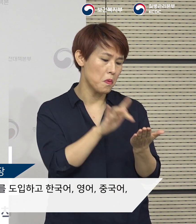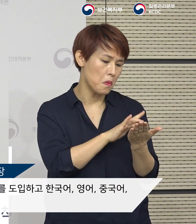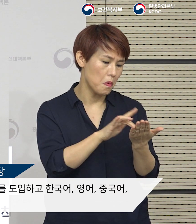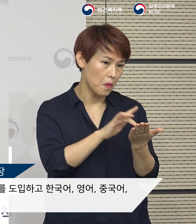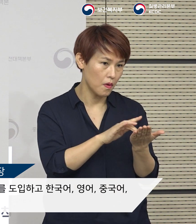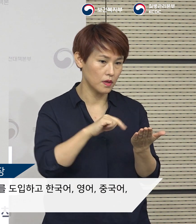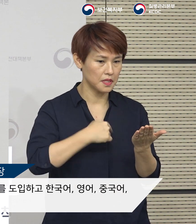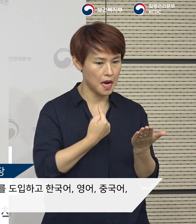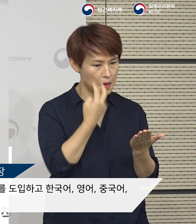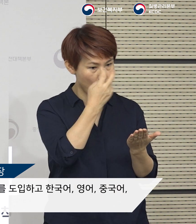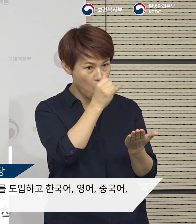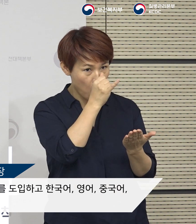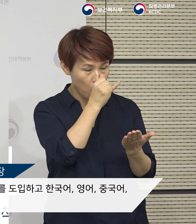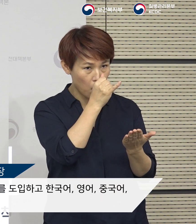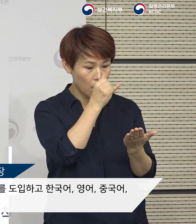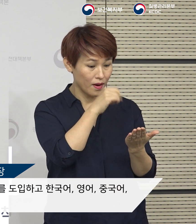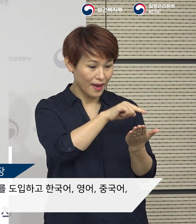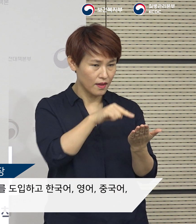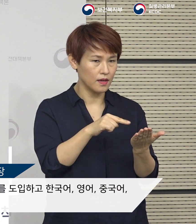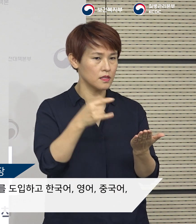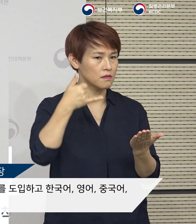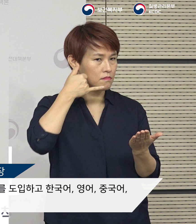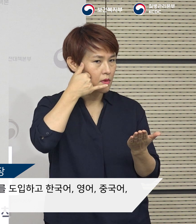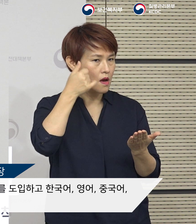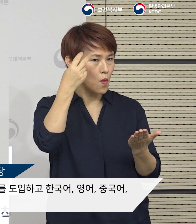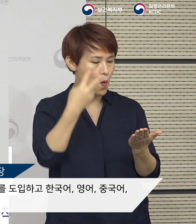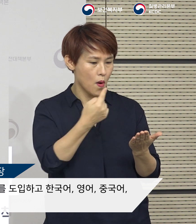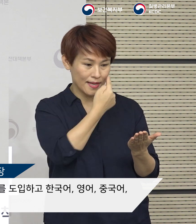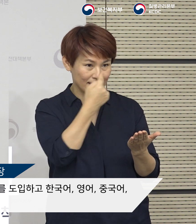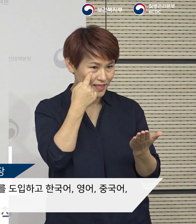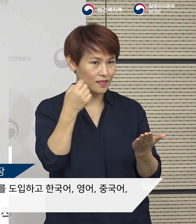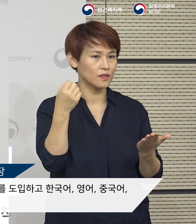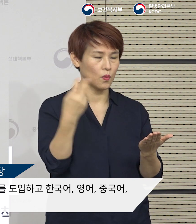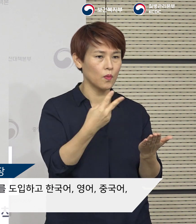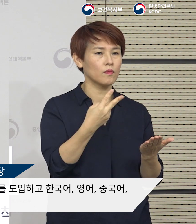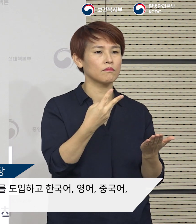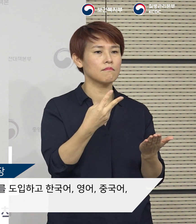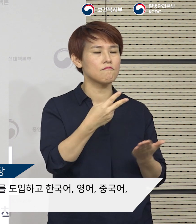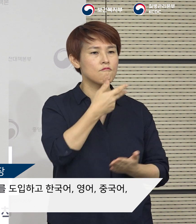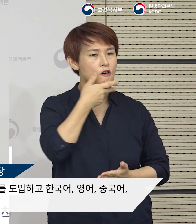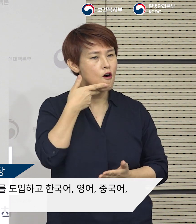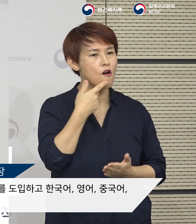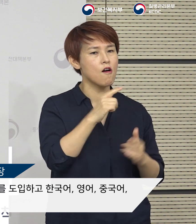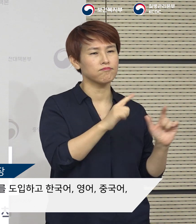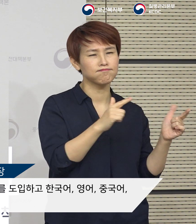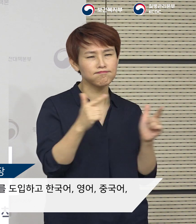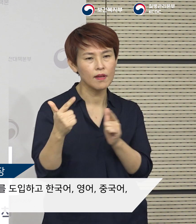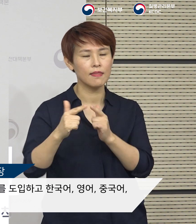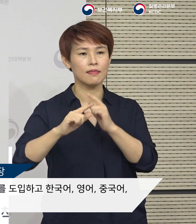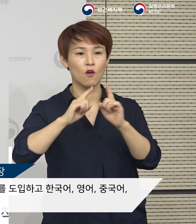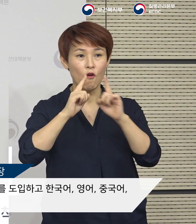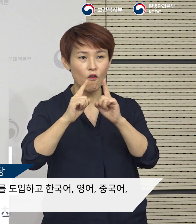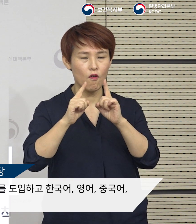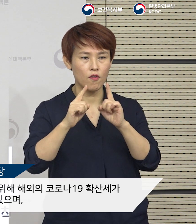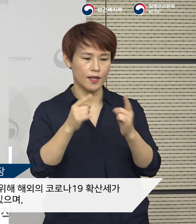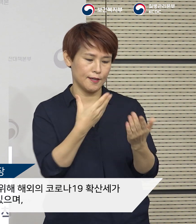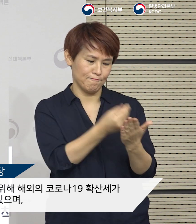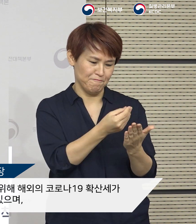자가진단 앱에 전화번호 인증 체계를 도입하고 한국어, 영어, 중국어, 프랑스어 등 다국어 지원도